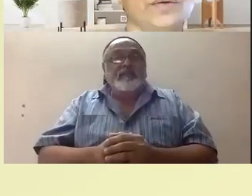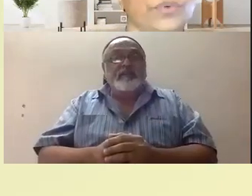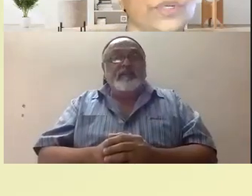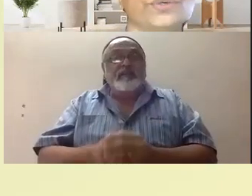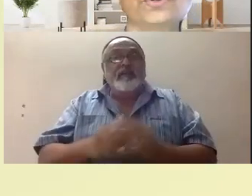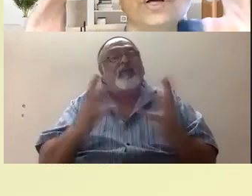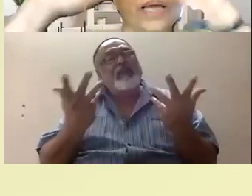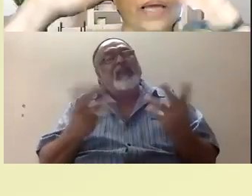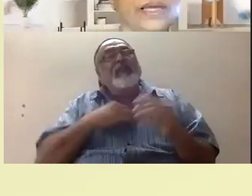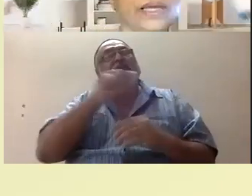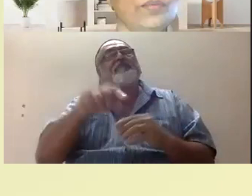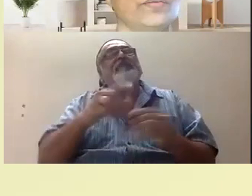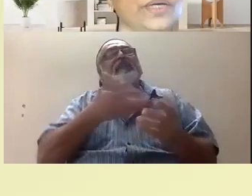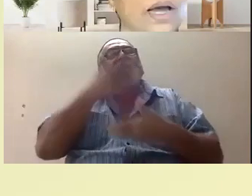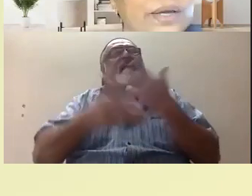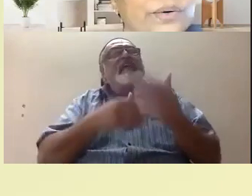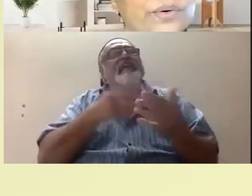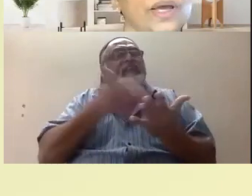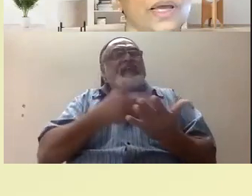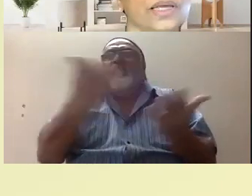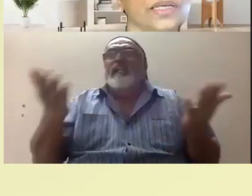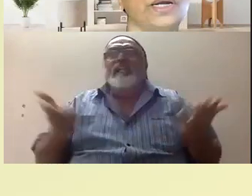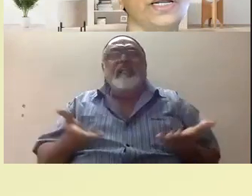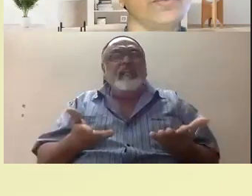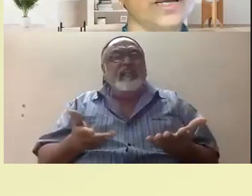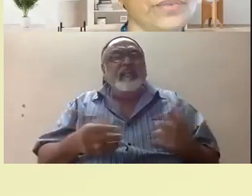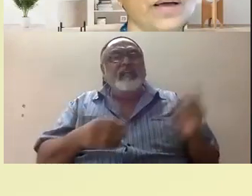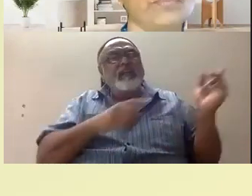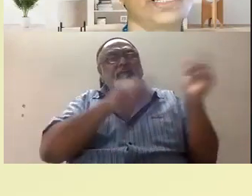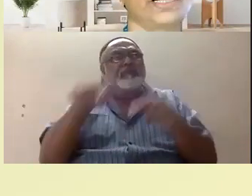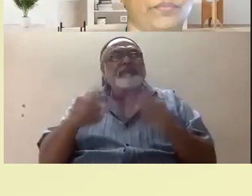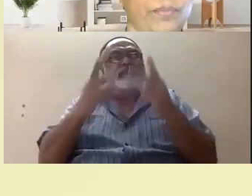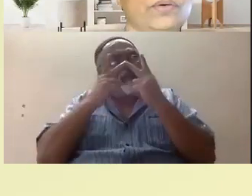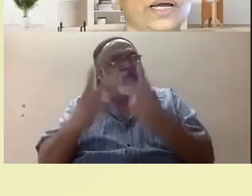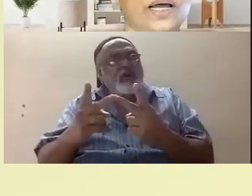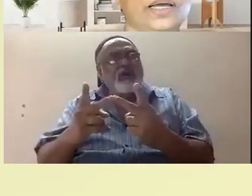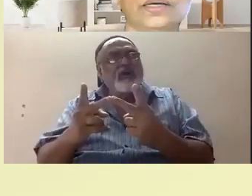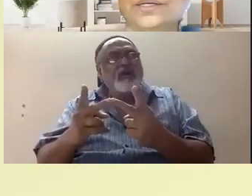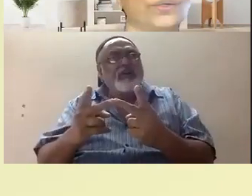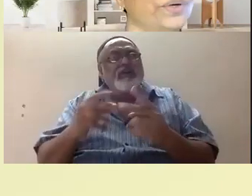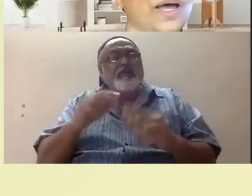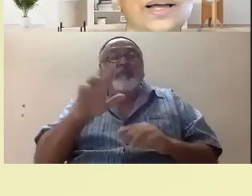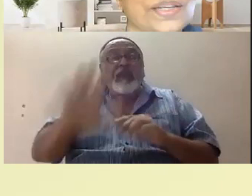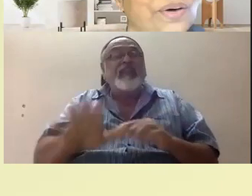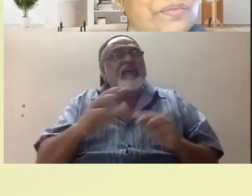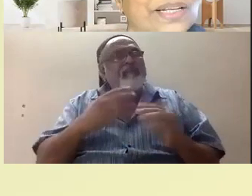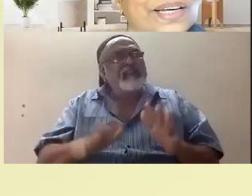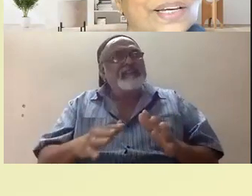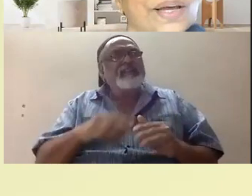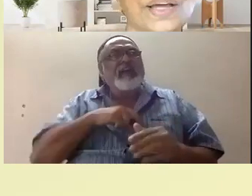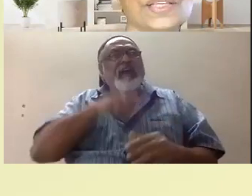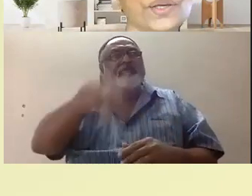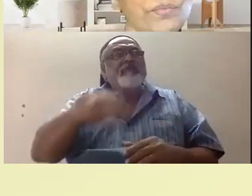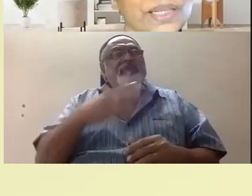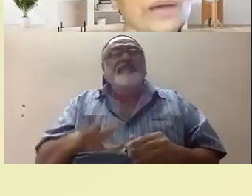ट्रेनिंग में पूछती हूँ क्या यहाँ पे कभी आए हो, इस बिल्डिंग में कभी आपने पांव रखा है, तो ना का जवाब आता